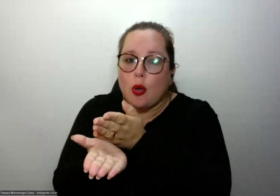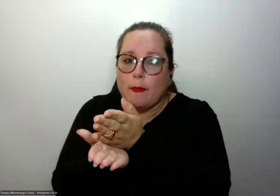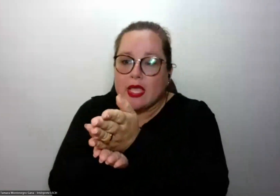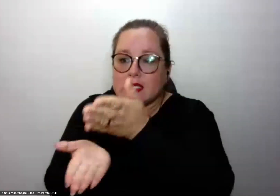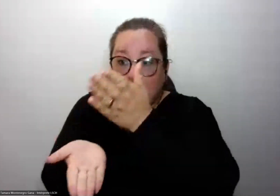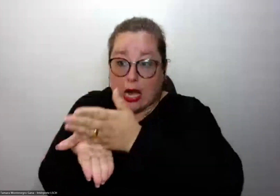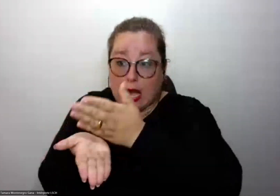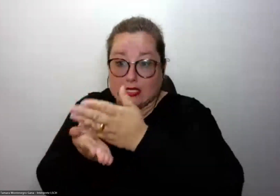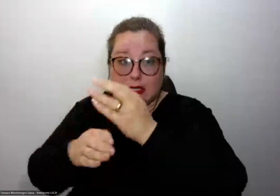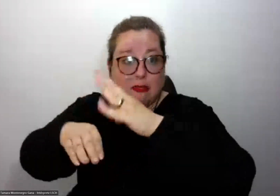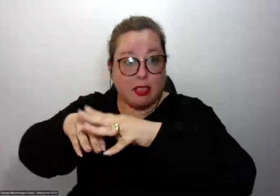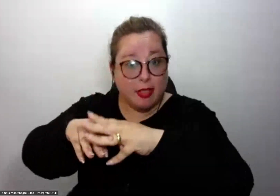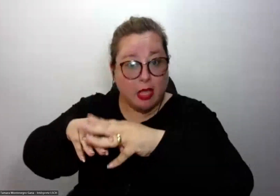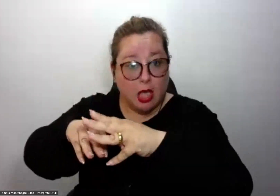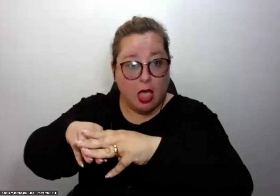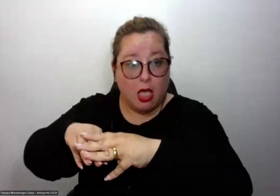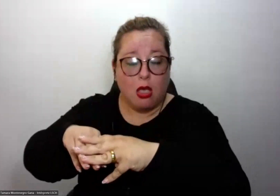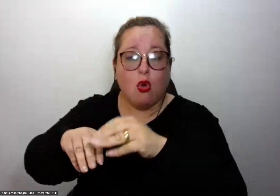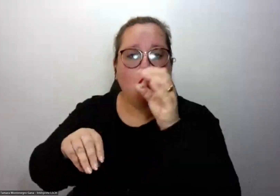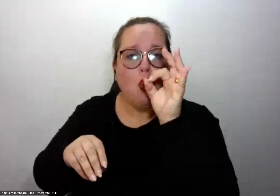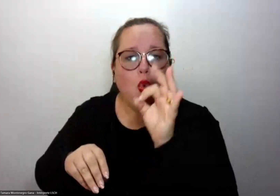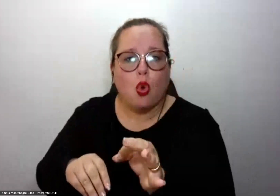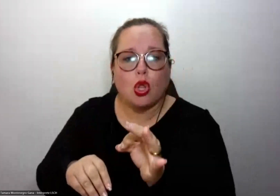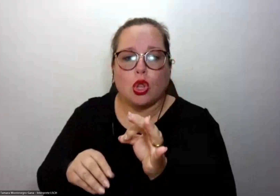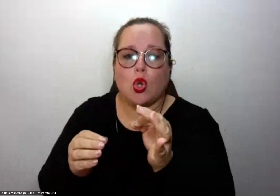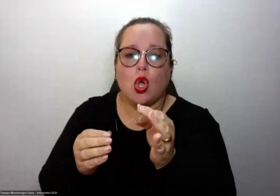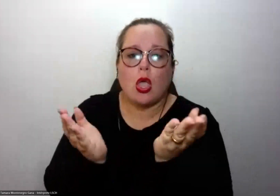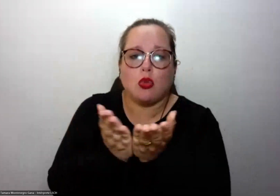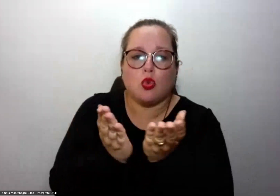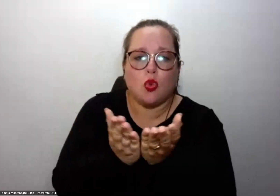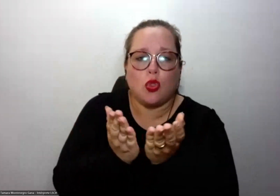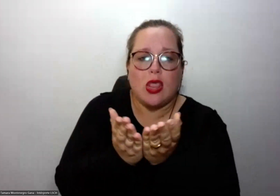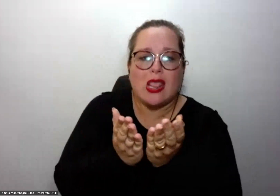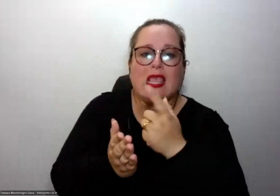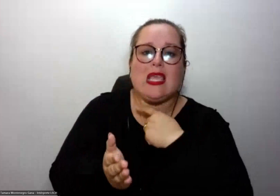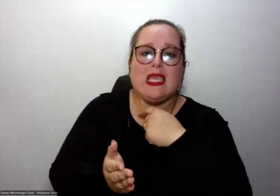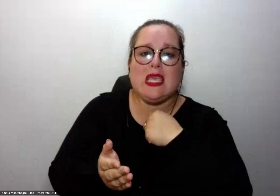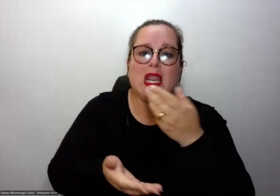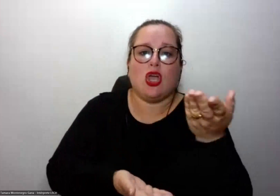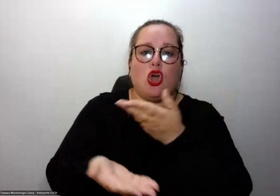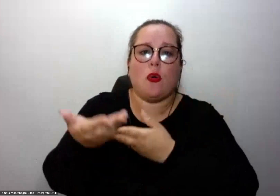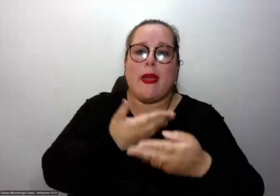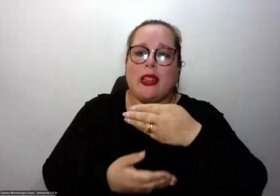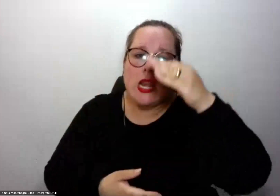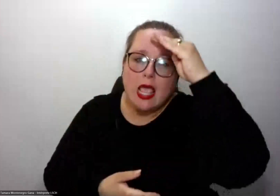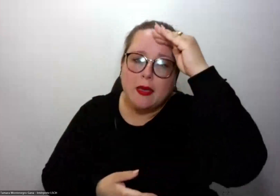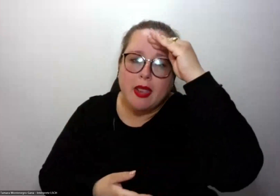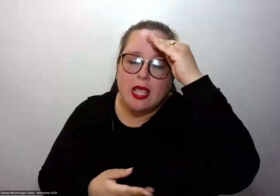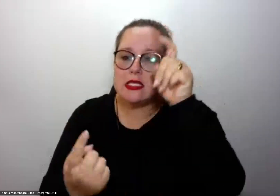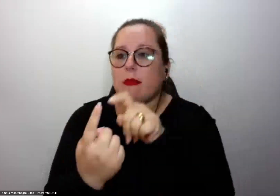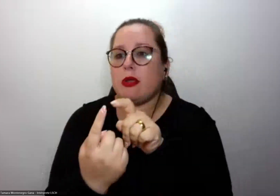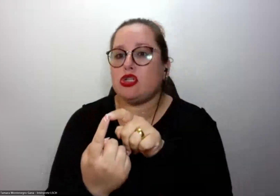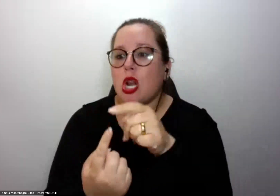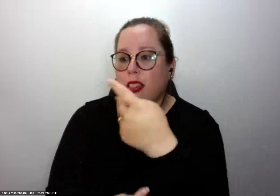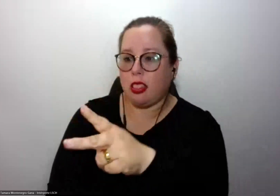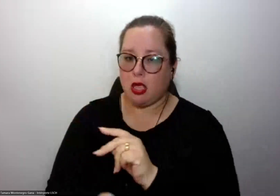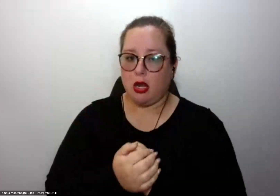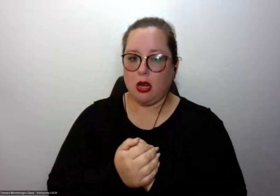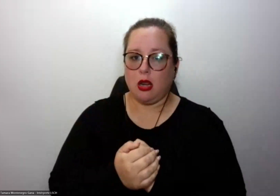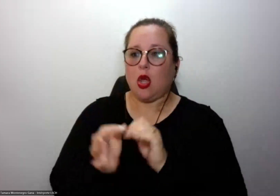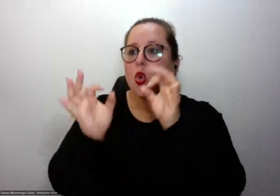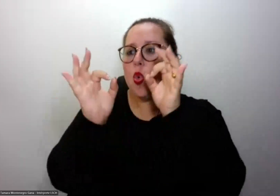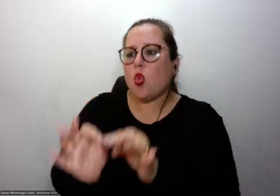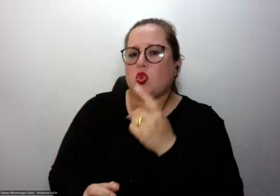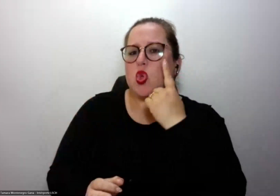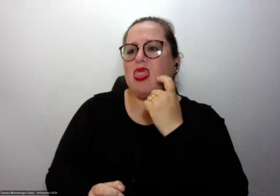de matemáticas, justo un estudiante quería compartir una experiencia personal. Y justo era un